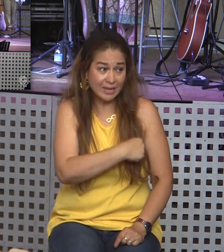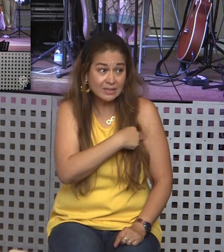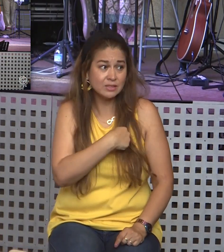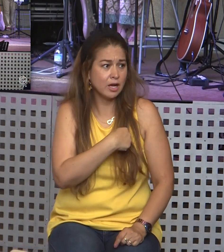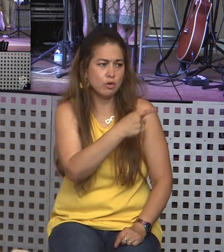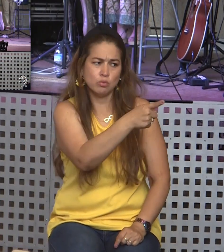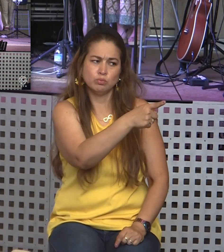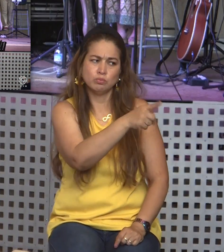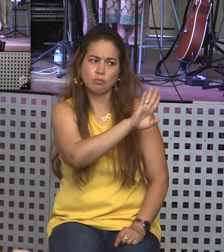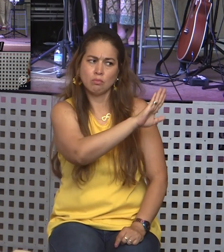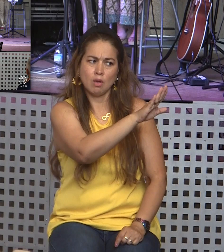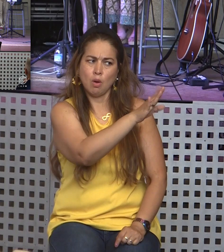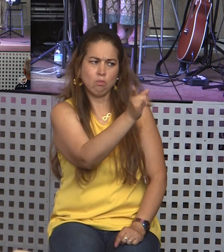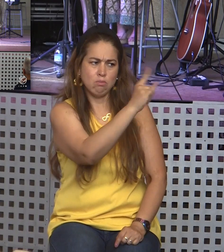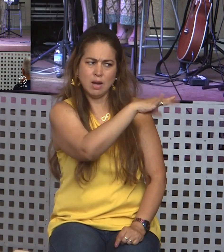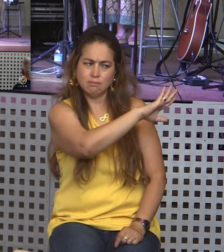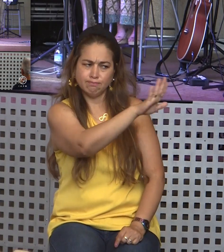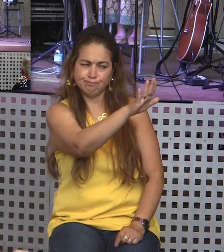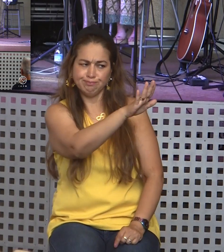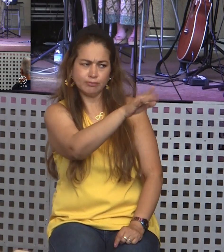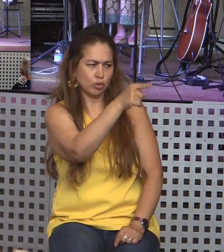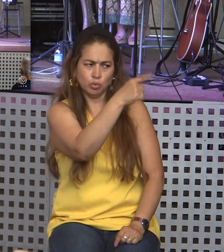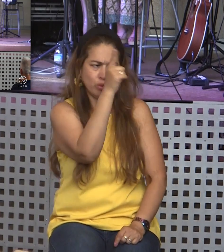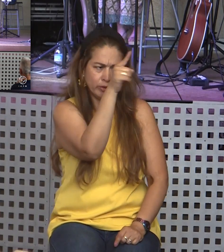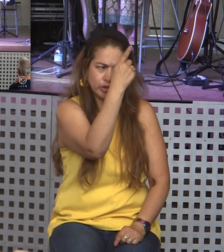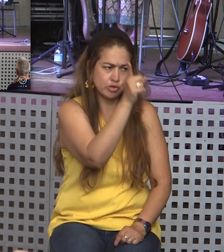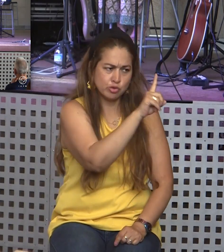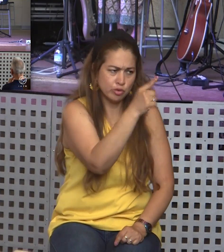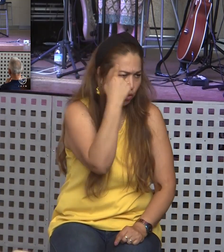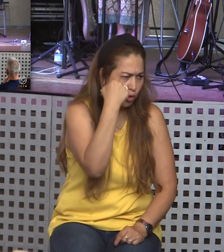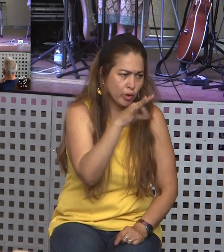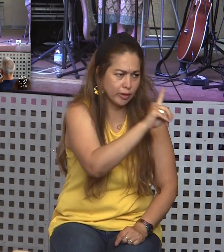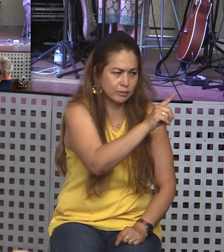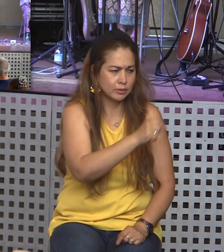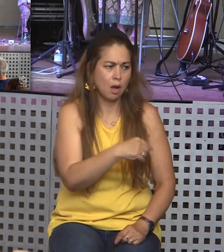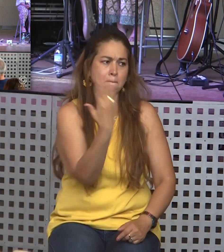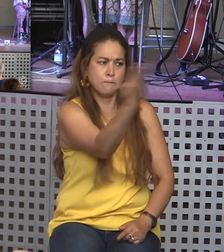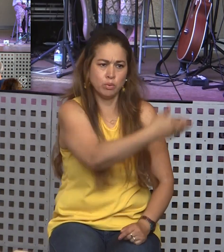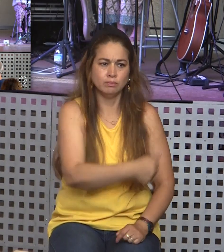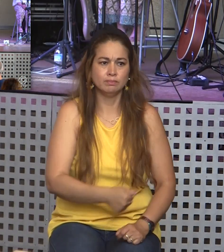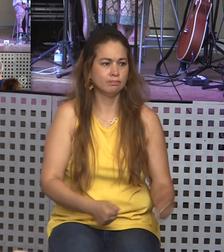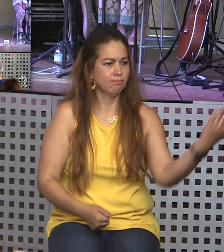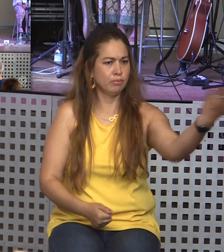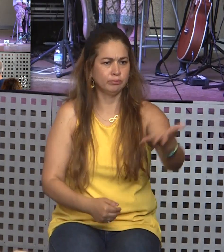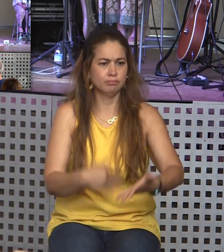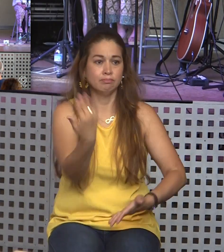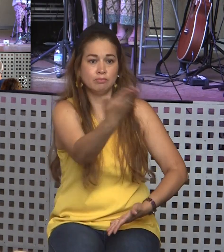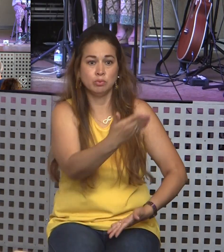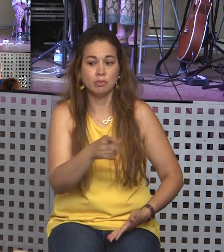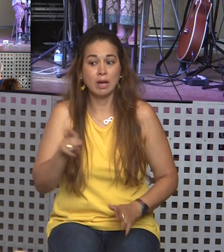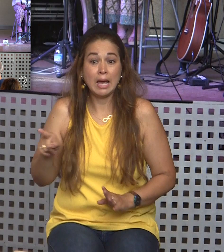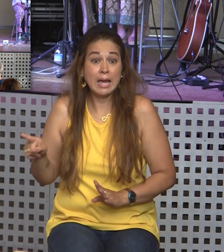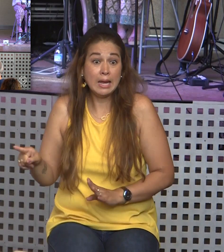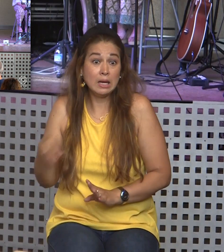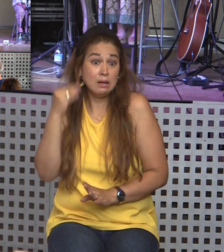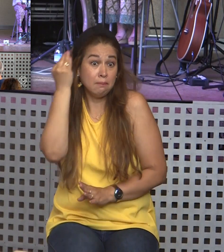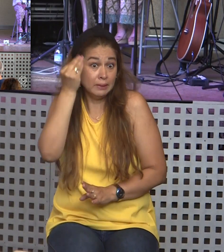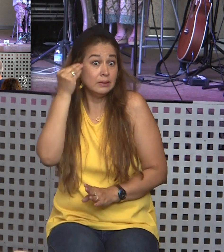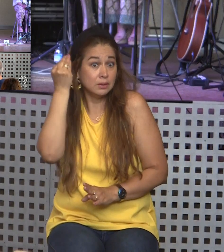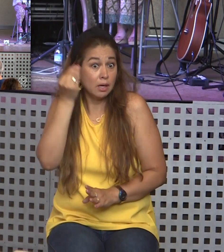Porque en cierta manera todos tenemos ciertas partes oscuras o de ceguera en nuestra vida. Lo